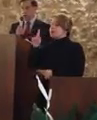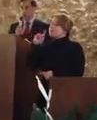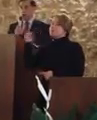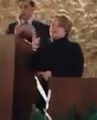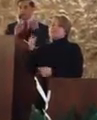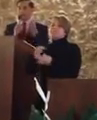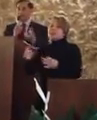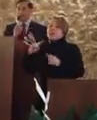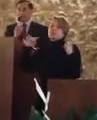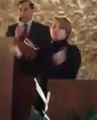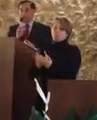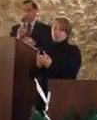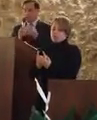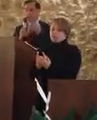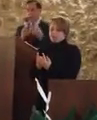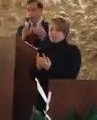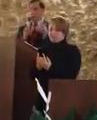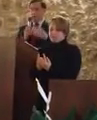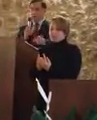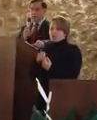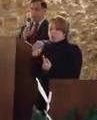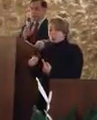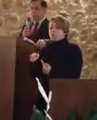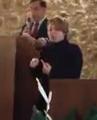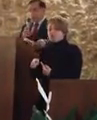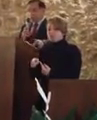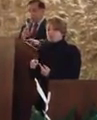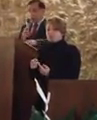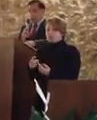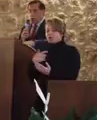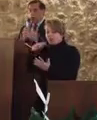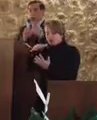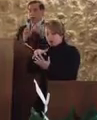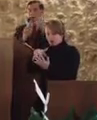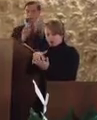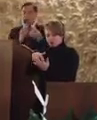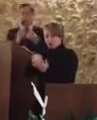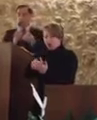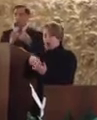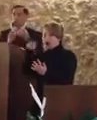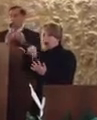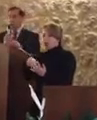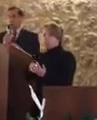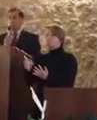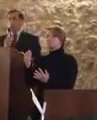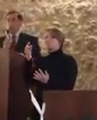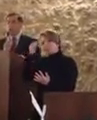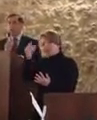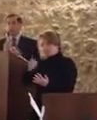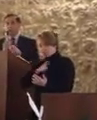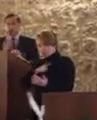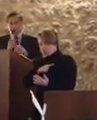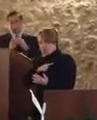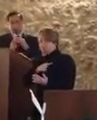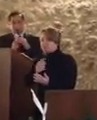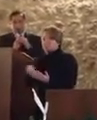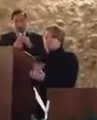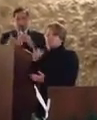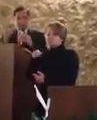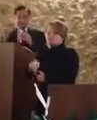comune. Questa è l'essenza di quello che fuoriesce da questo articolo, quello secondo me è quello che